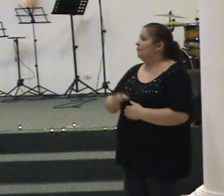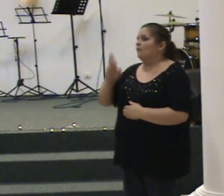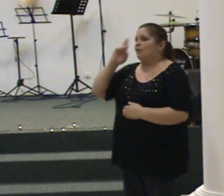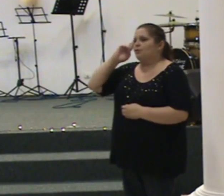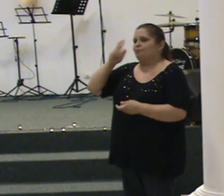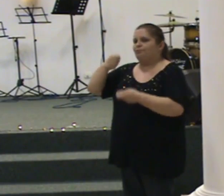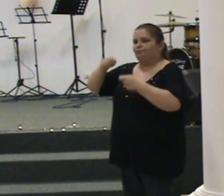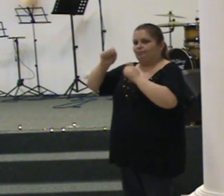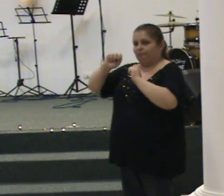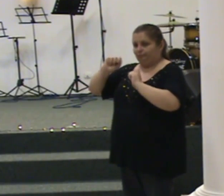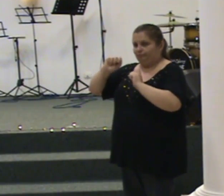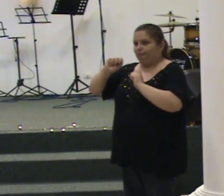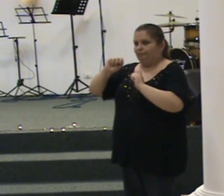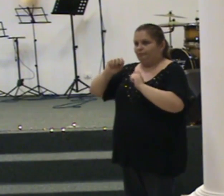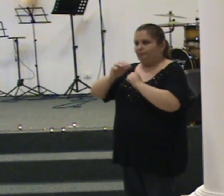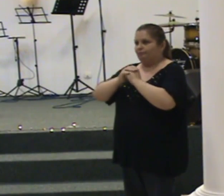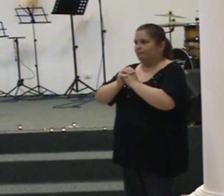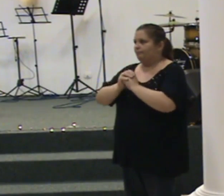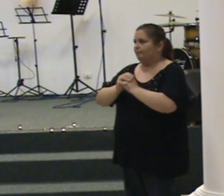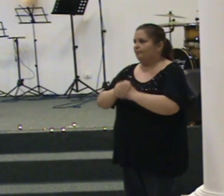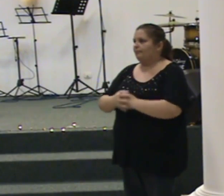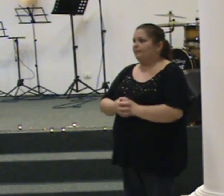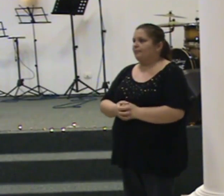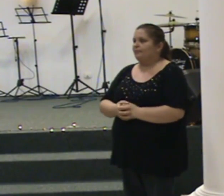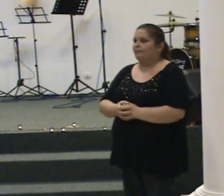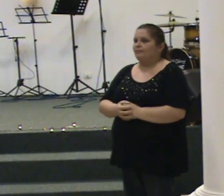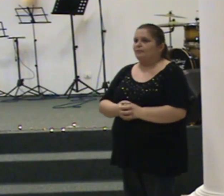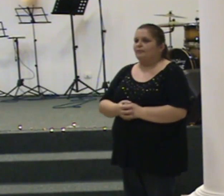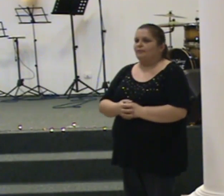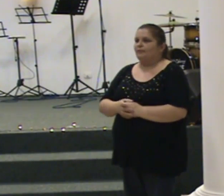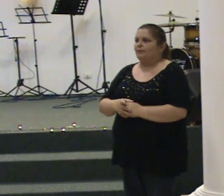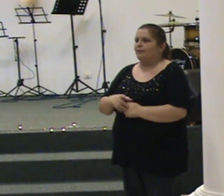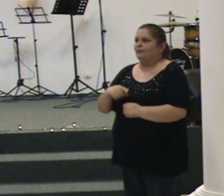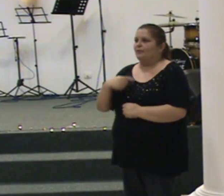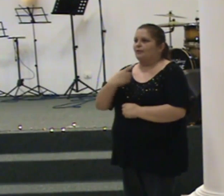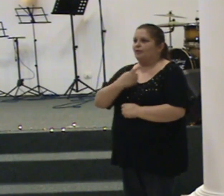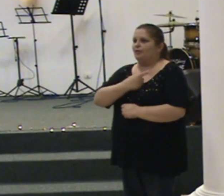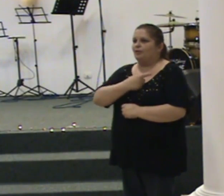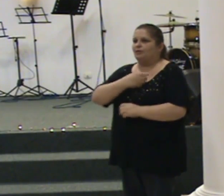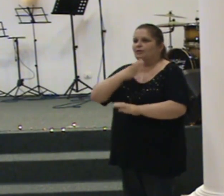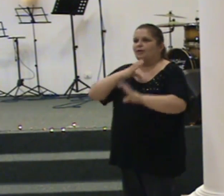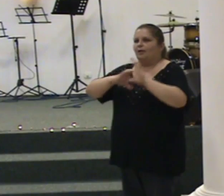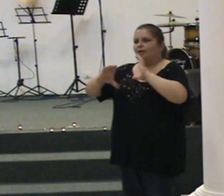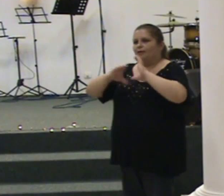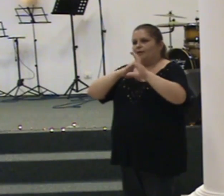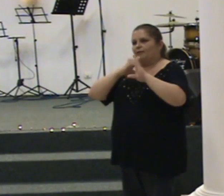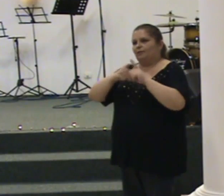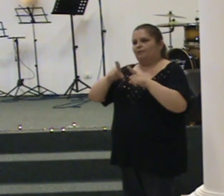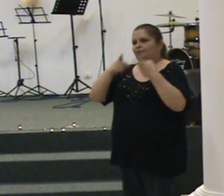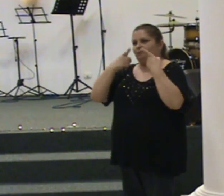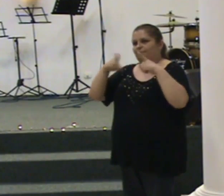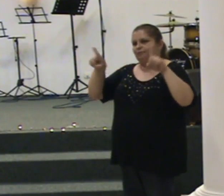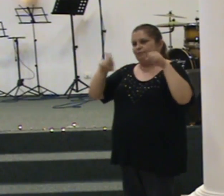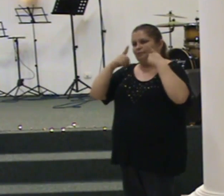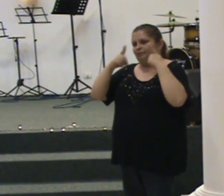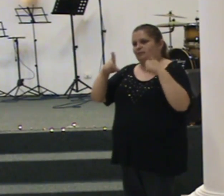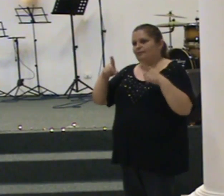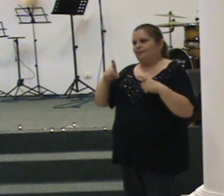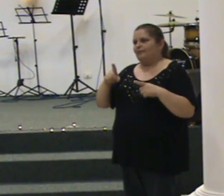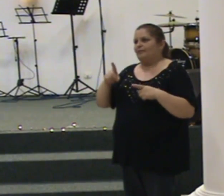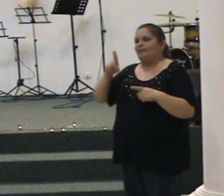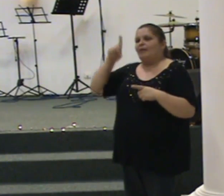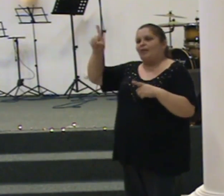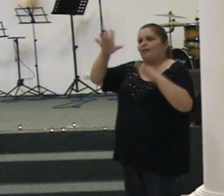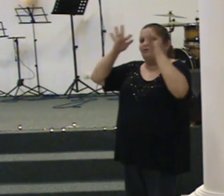nos concedeu. Irmãos, nós cantamos aqui, né, esse último hino aí que nós cantamos, Deus é